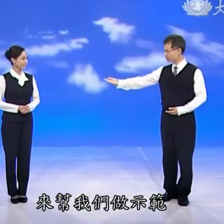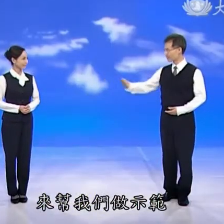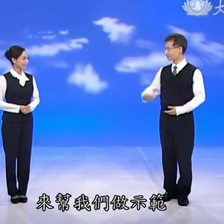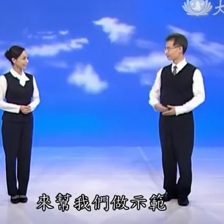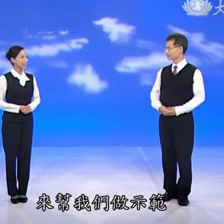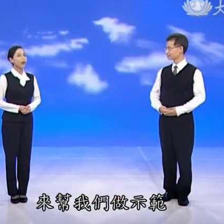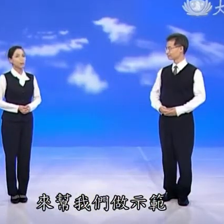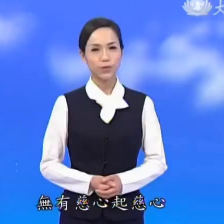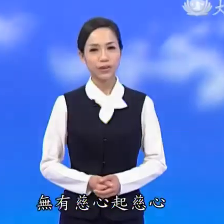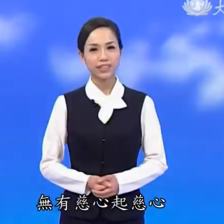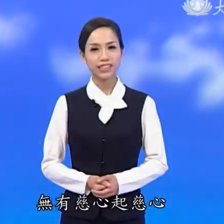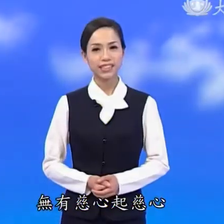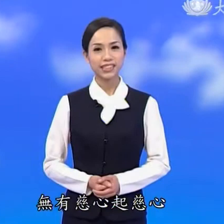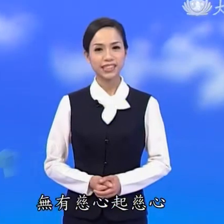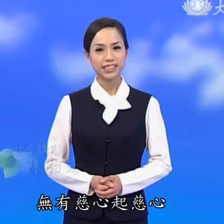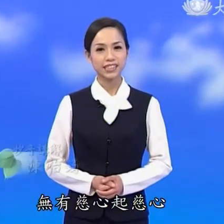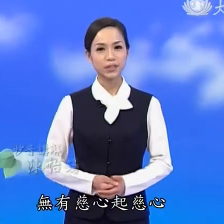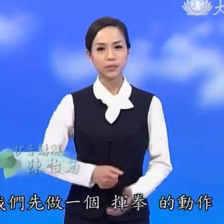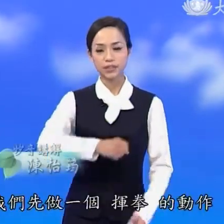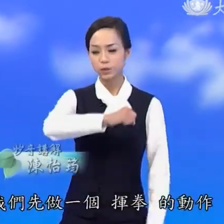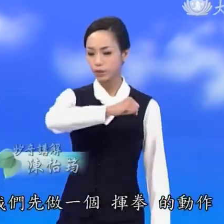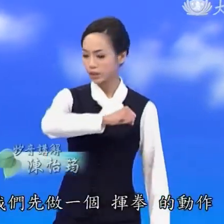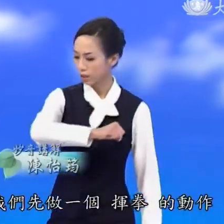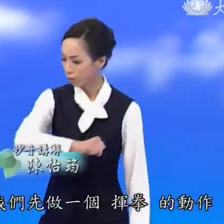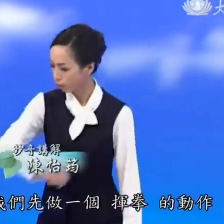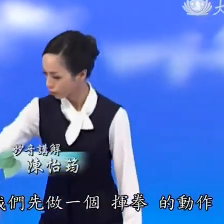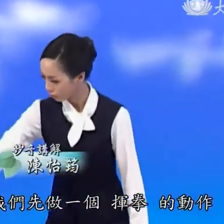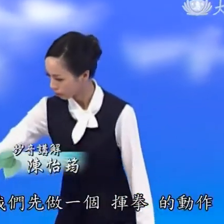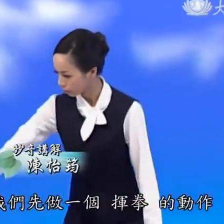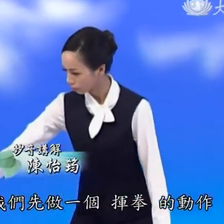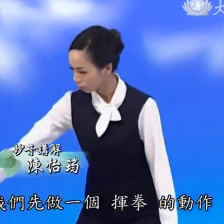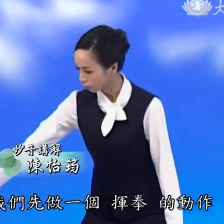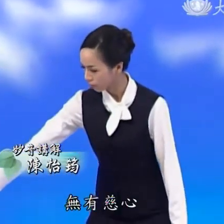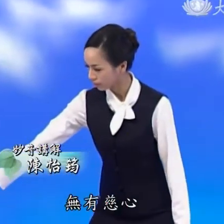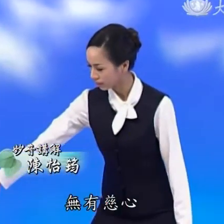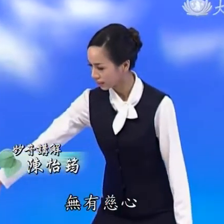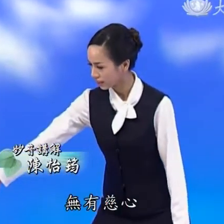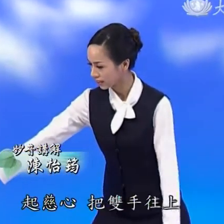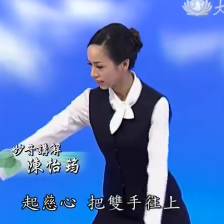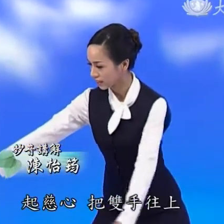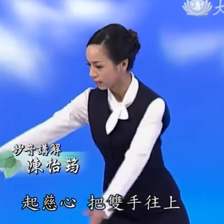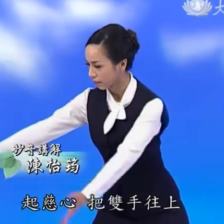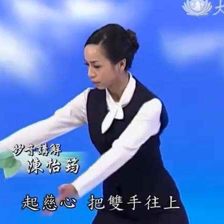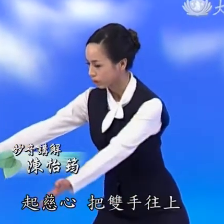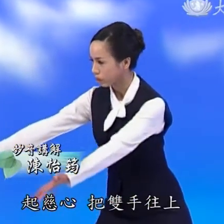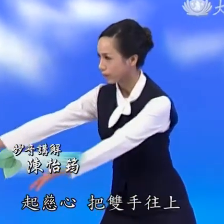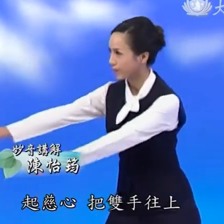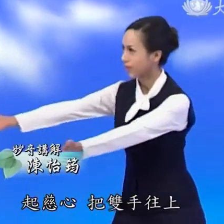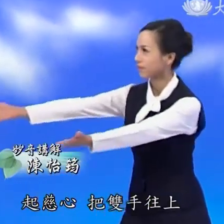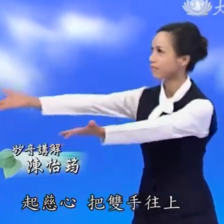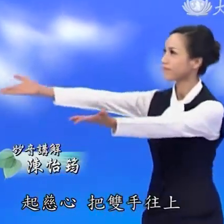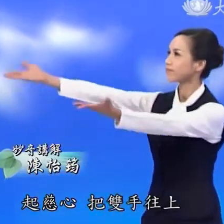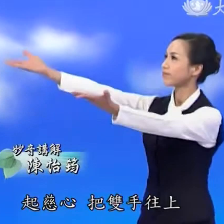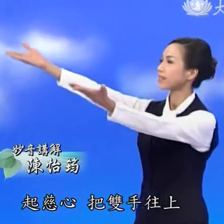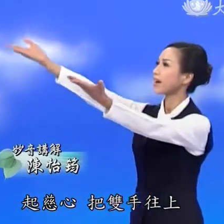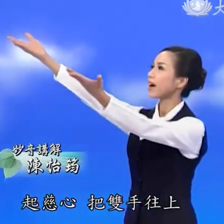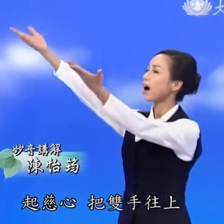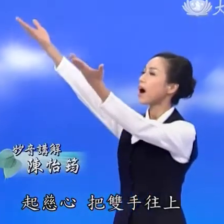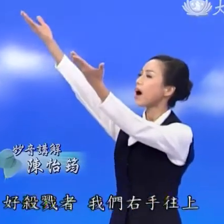示范。 无有慈心起慈心，我们先做一个挥拳的动作。无有慈心起慈心呢，把双手往上。